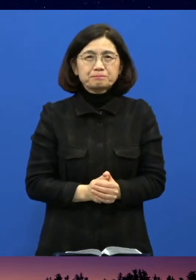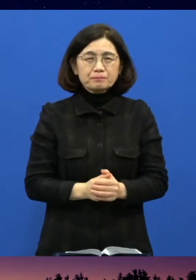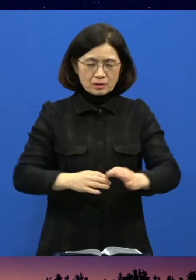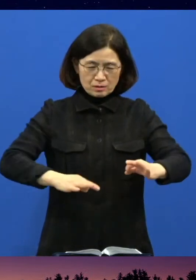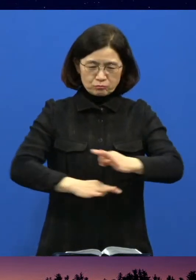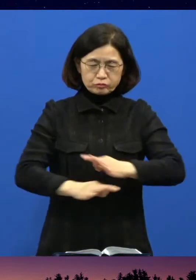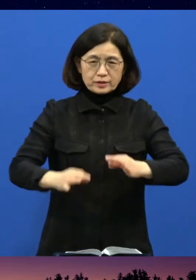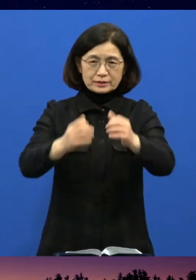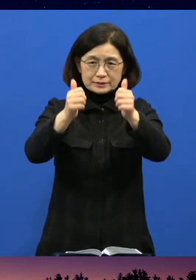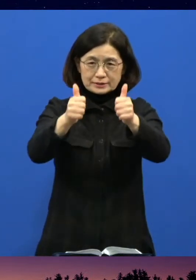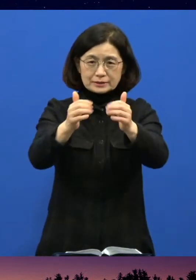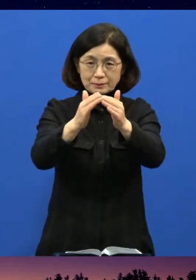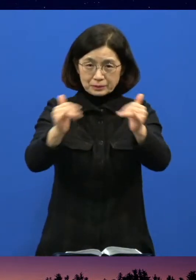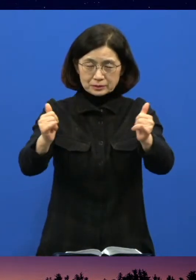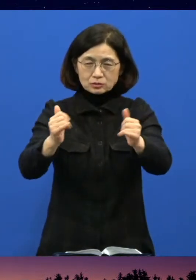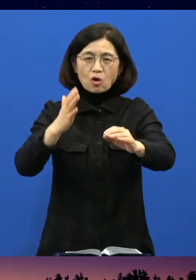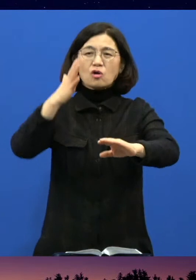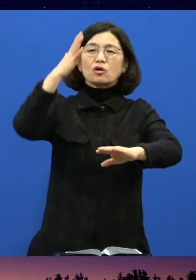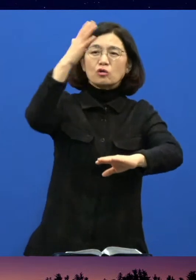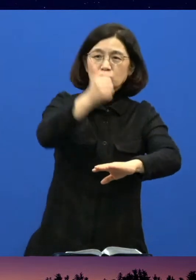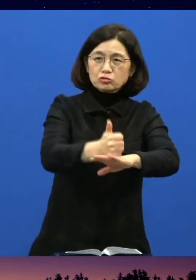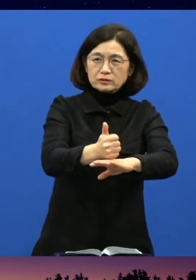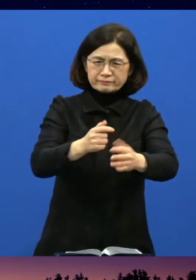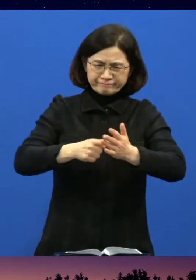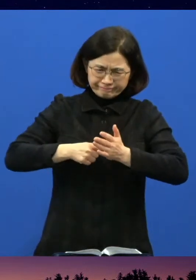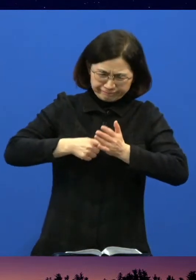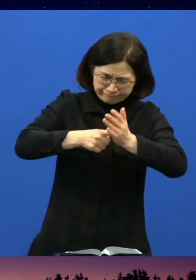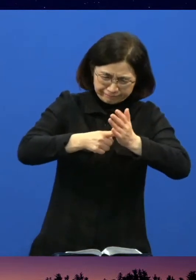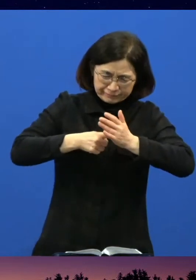결국은 과부의 끈질긴 간구를 들어주셨다.